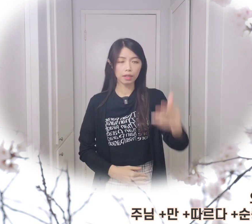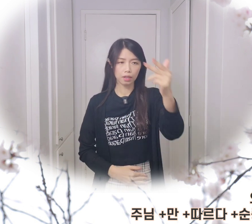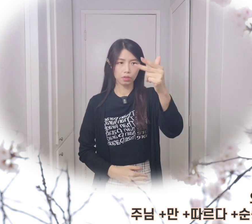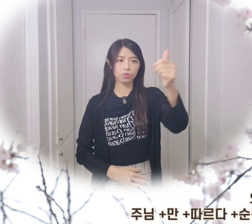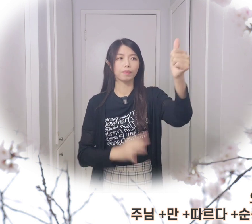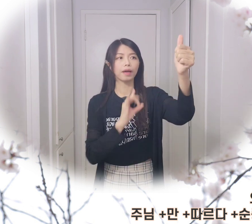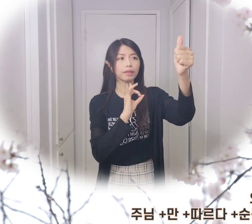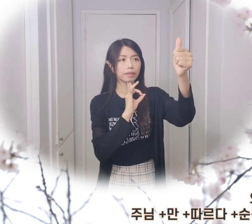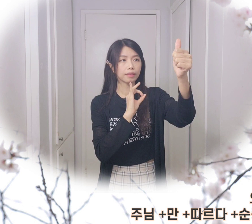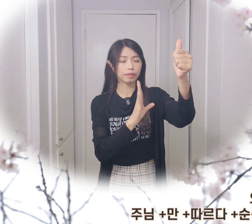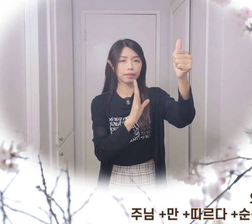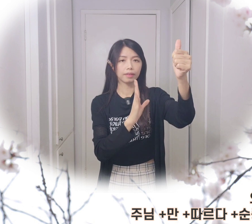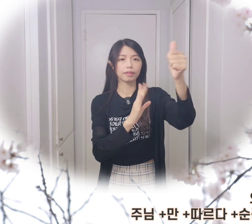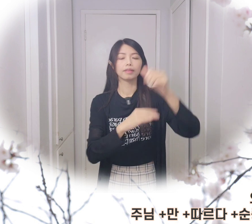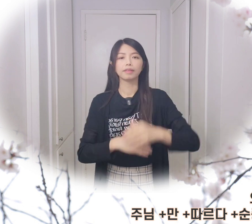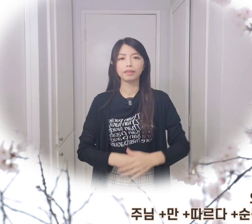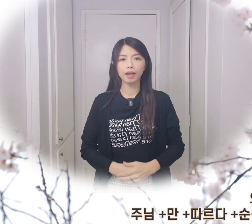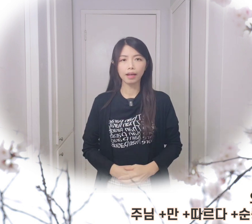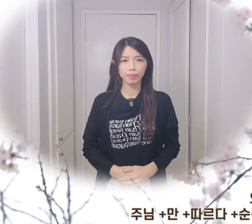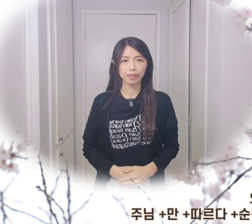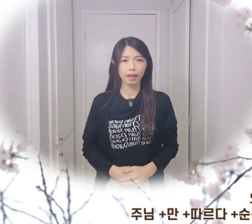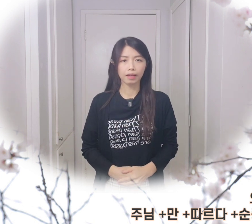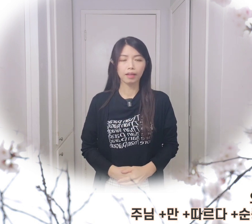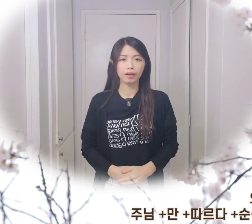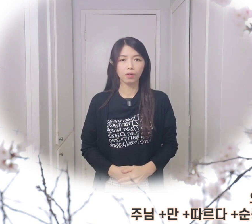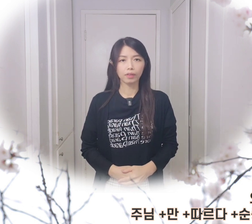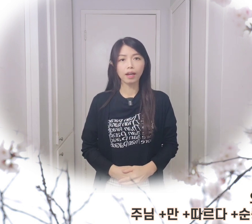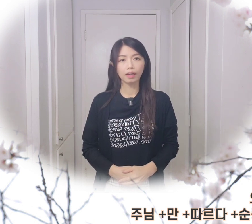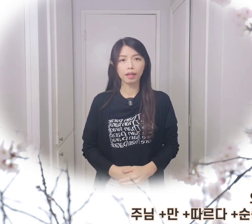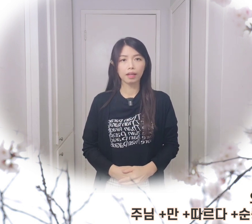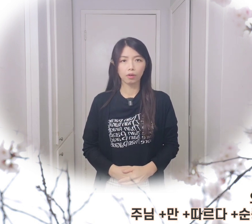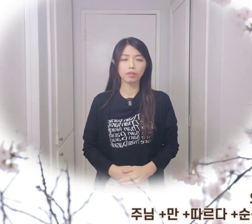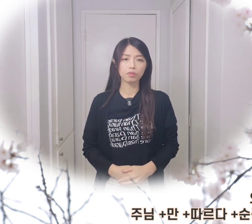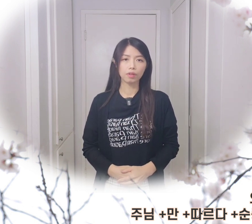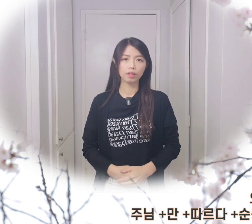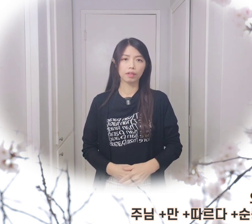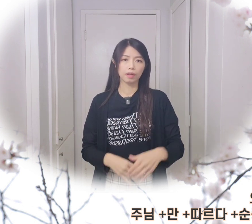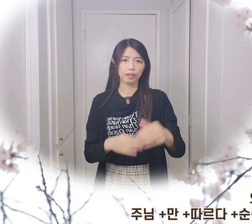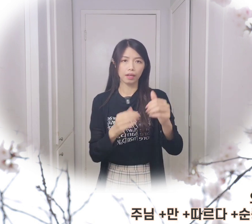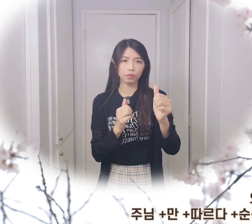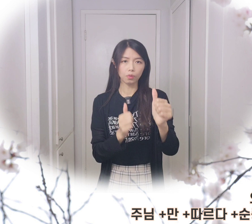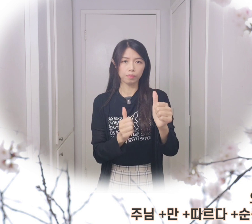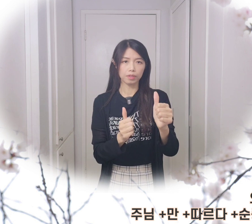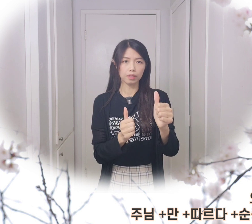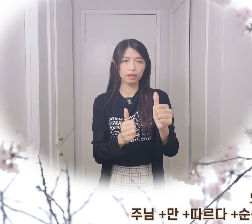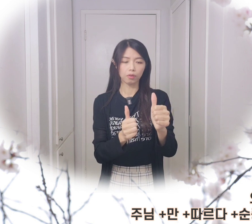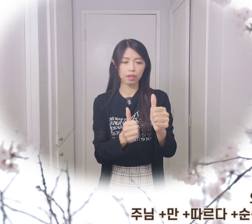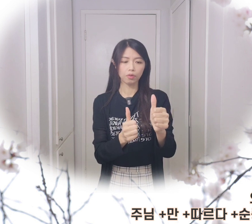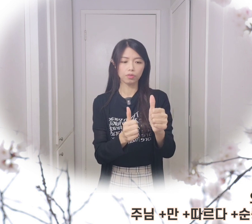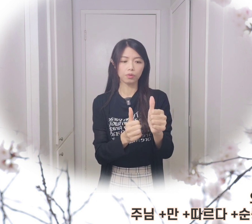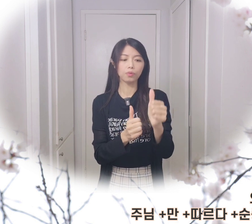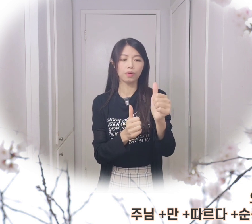오직 주만 따라갑니다. 따라가다 이런 뜻의 수어는 양손 엄지를